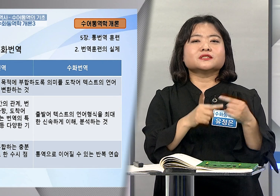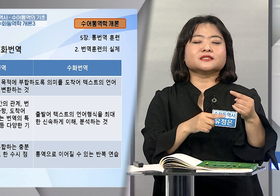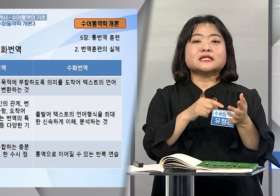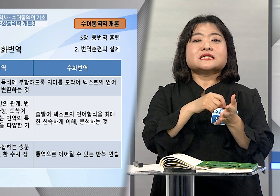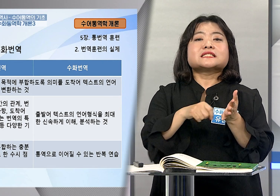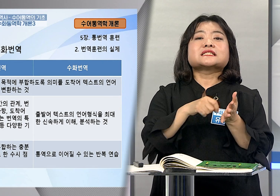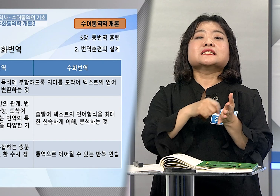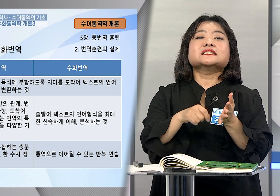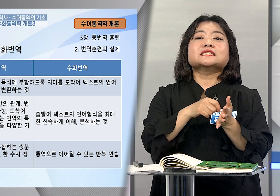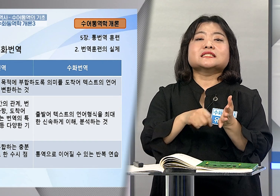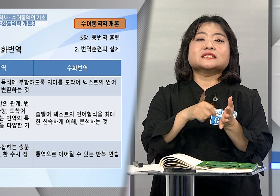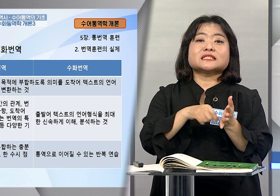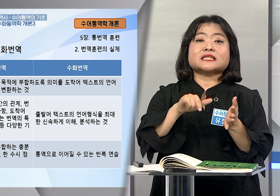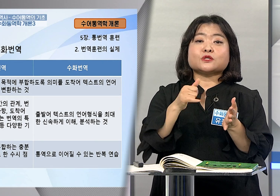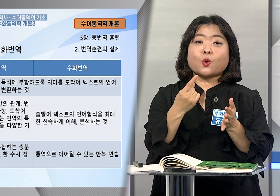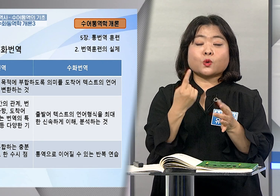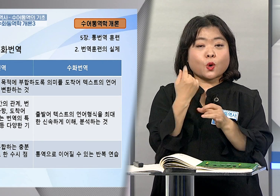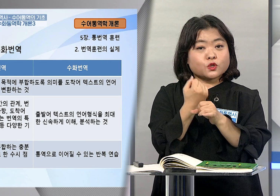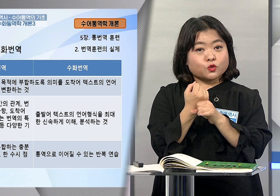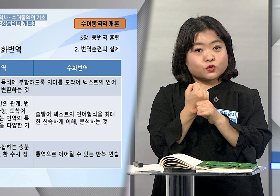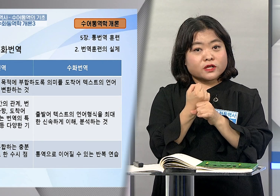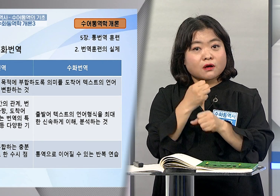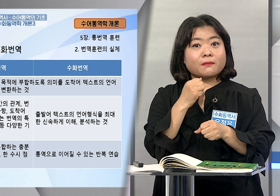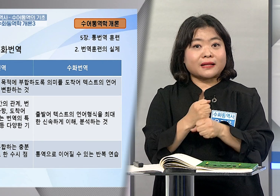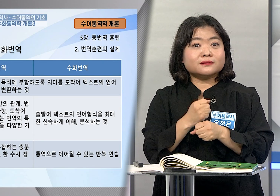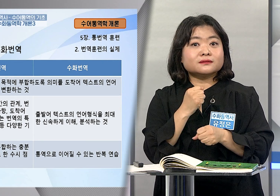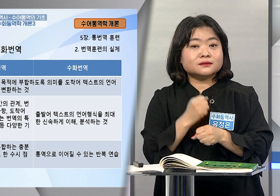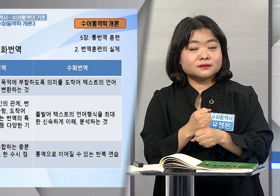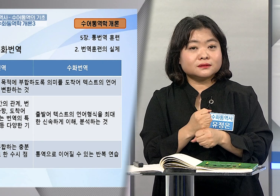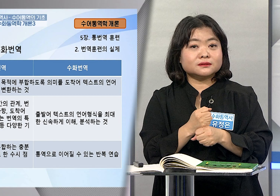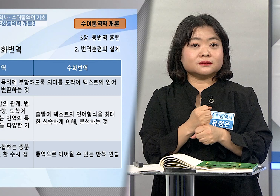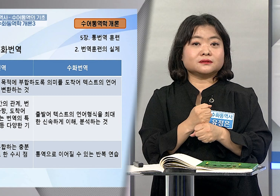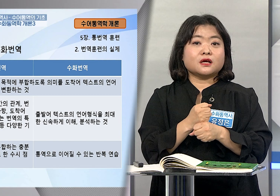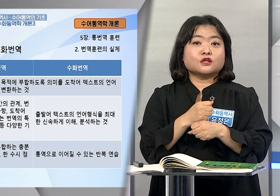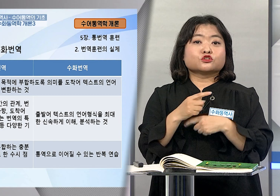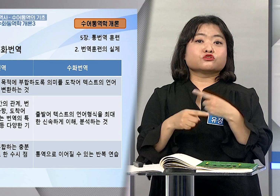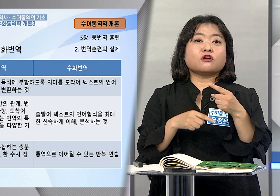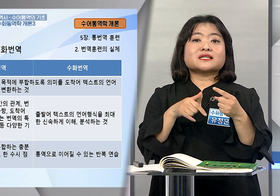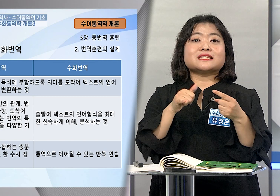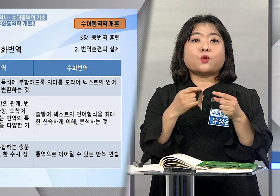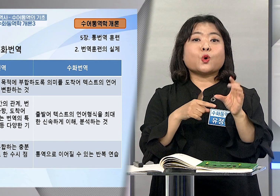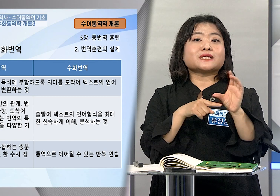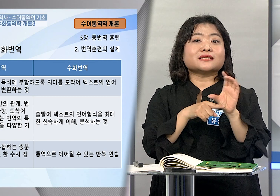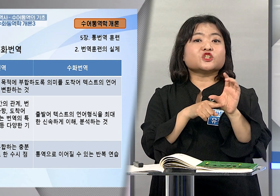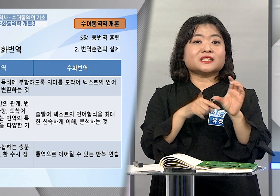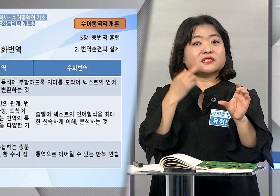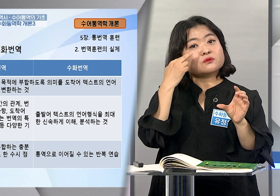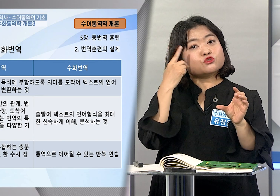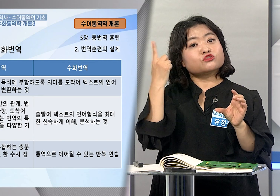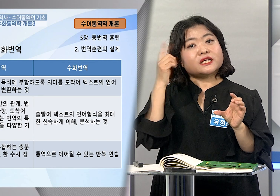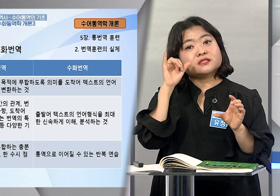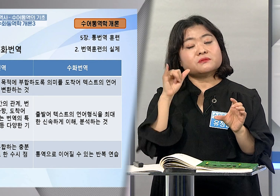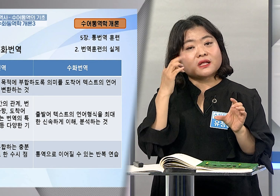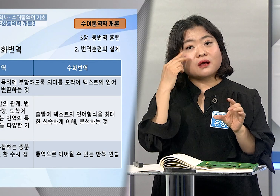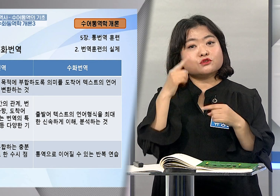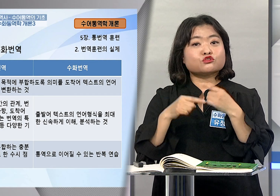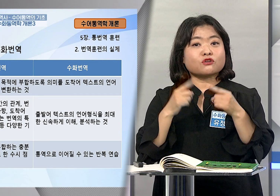수어를 쓰는 기호로 연구해서 만든 수어 기호 사전이라는 게 미국에 있습니다. 미국